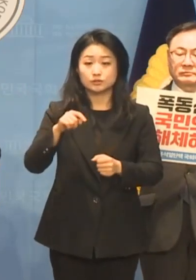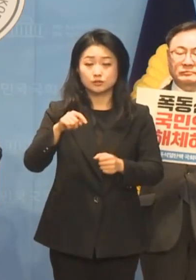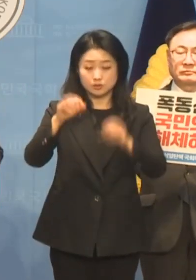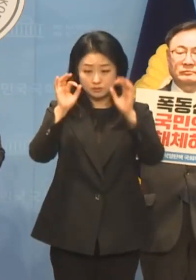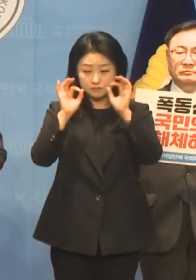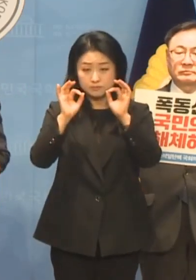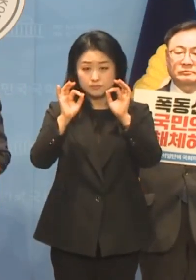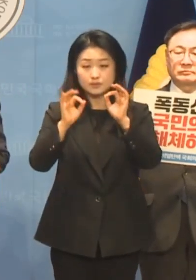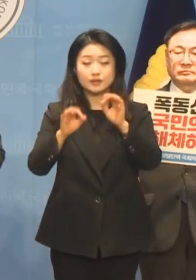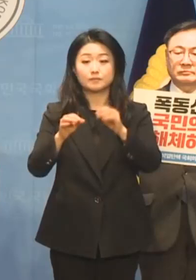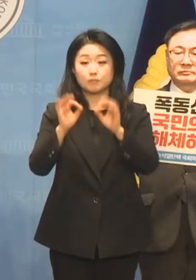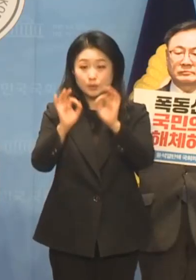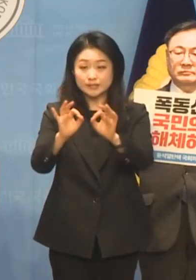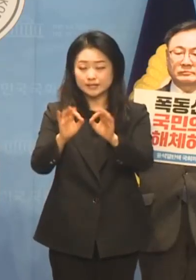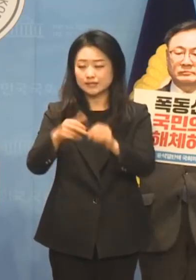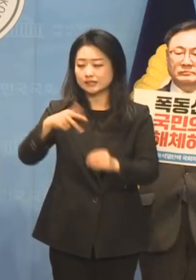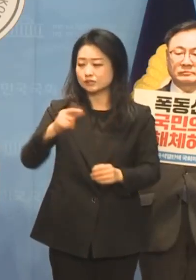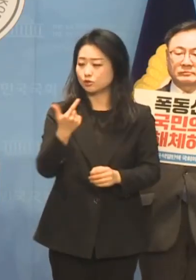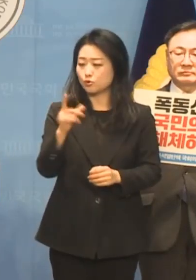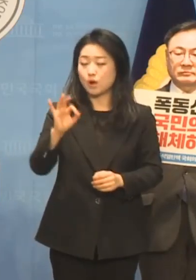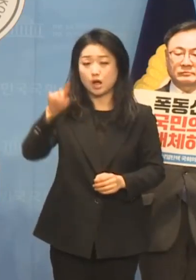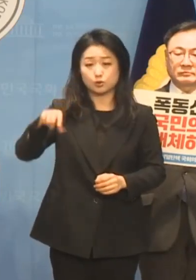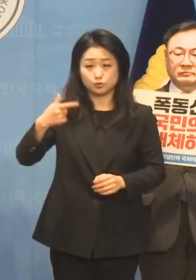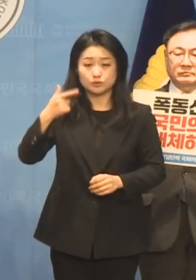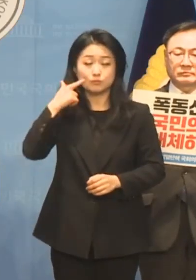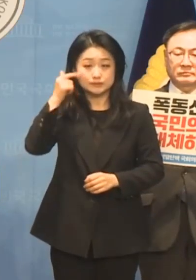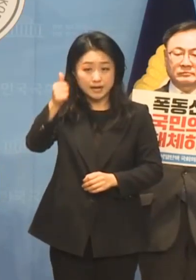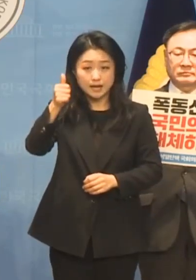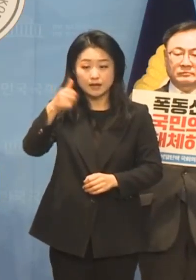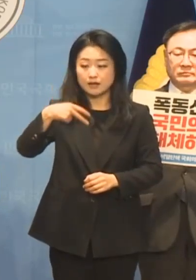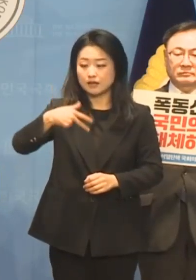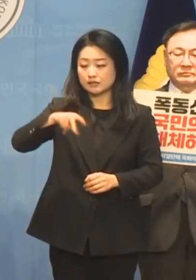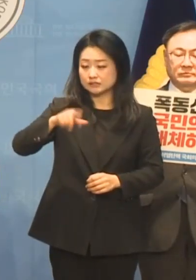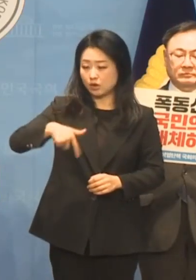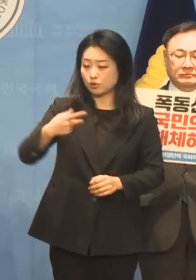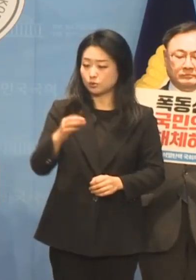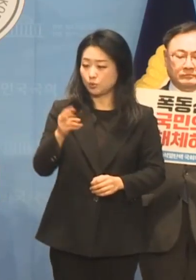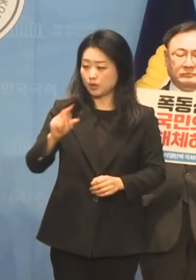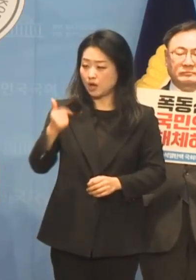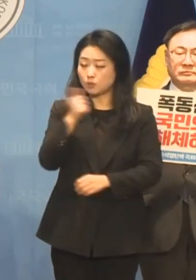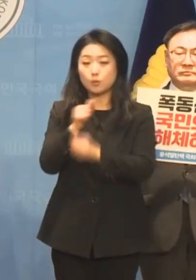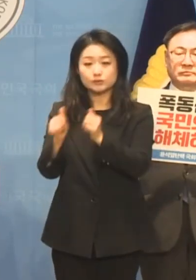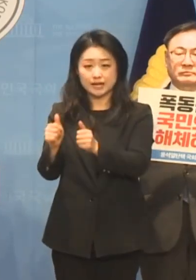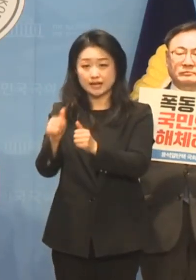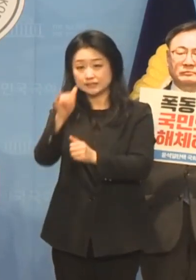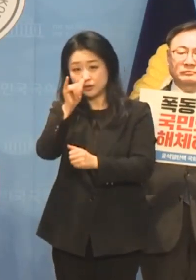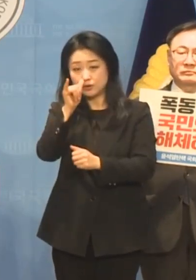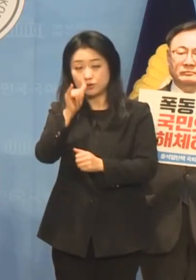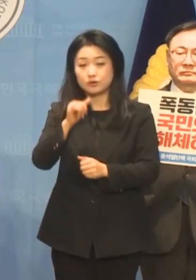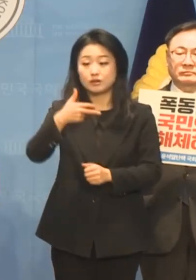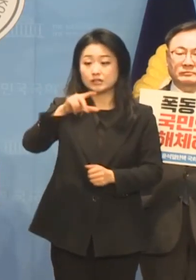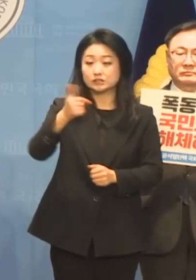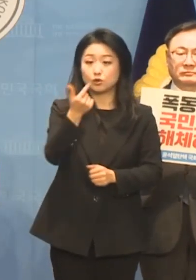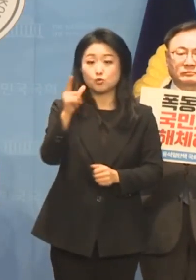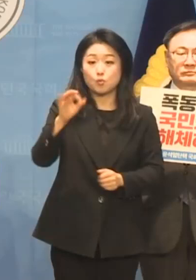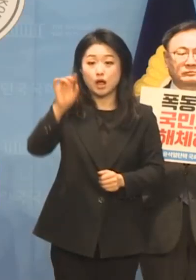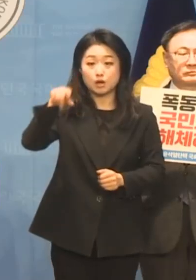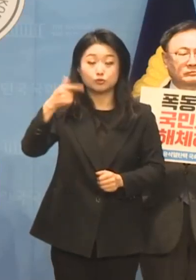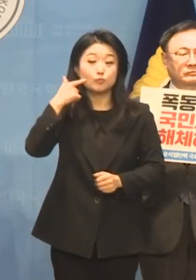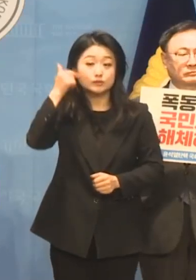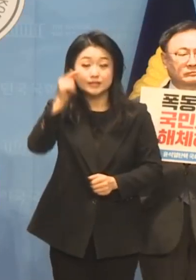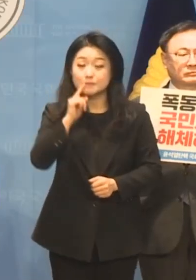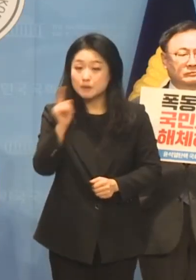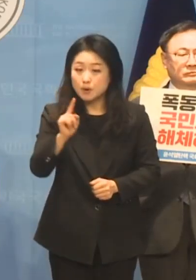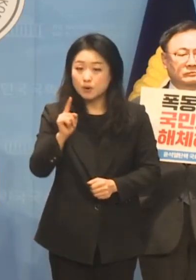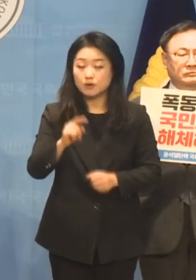배경에는 전광훈 목사와 석동현 변호사가 있습니다. 전광훈 목사는 18일 헌법 위에